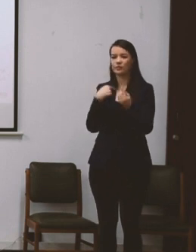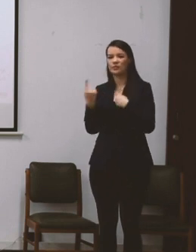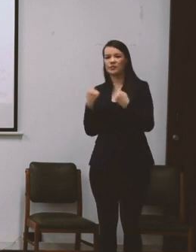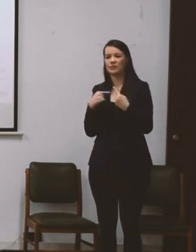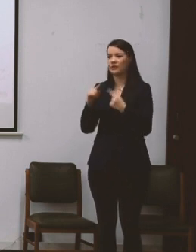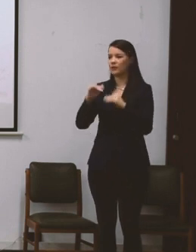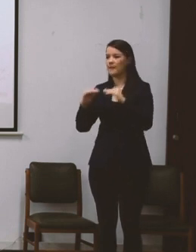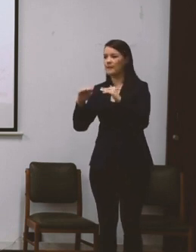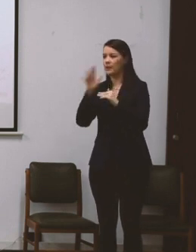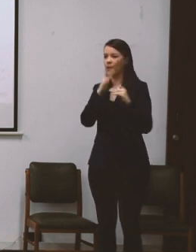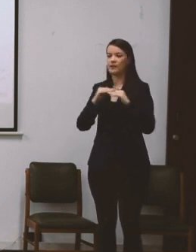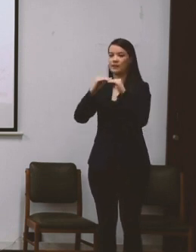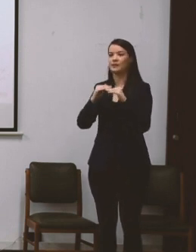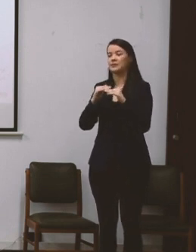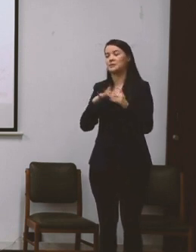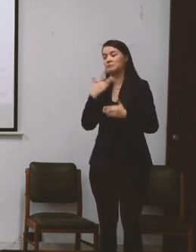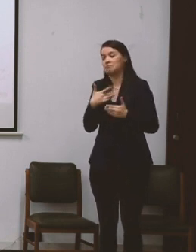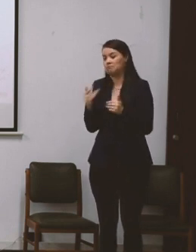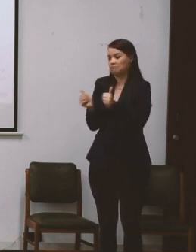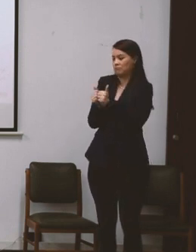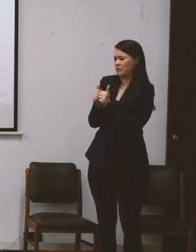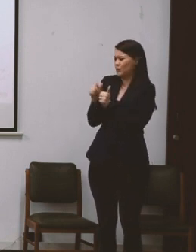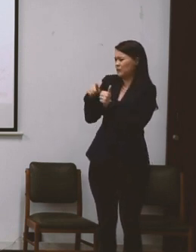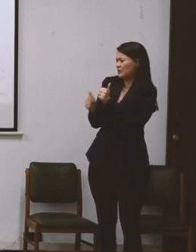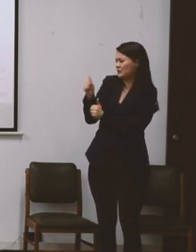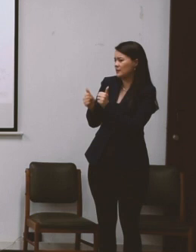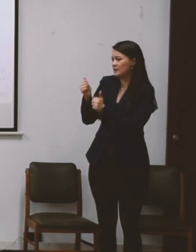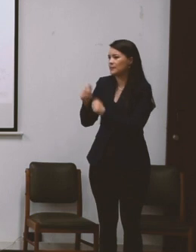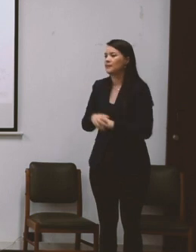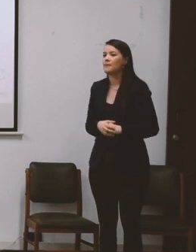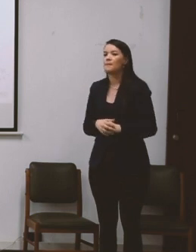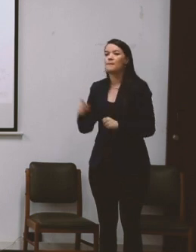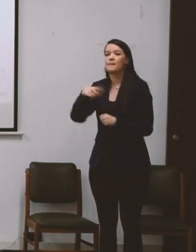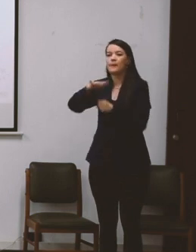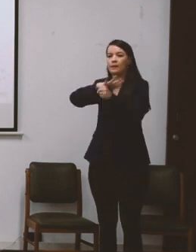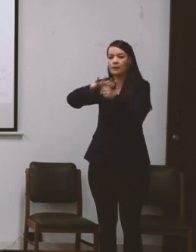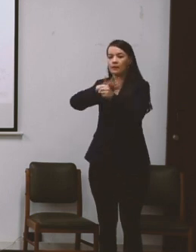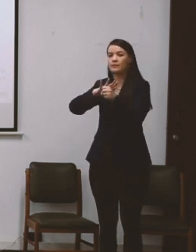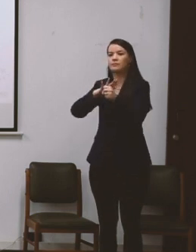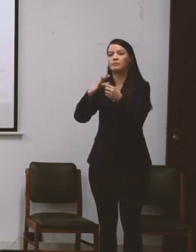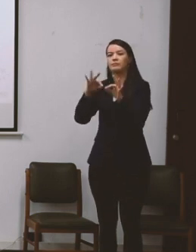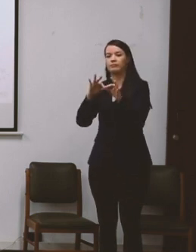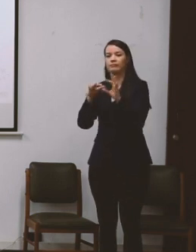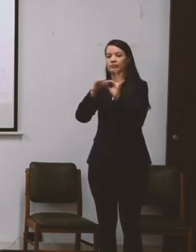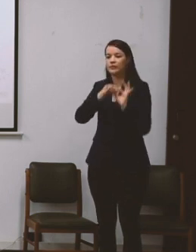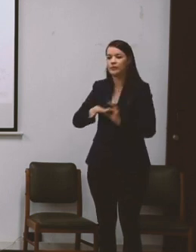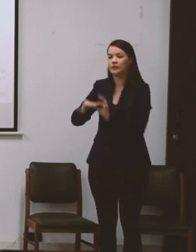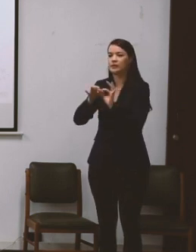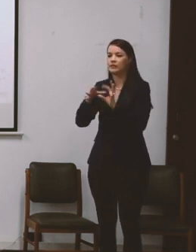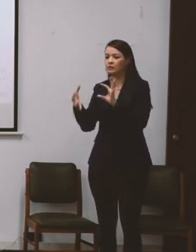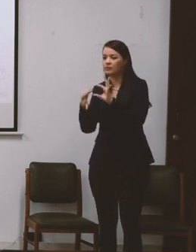goce y el placer de estar junto a y no estar compitiendo con, a crear una situación y tejer las solidaridades